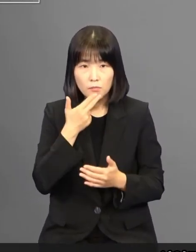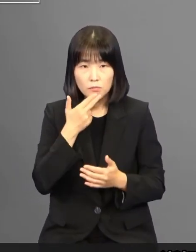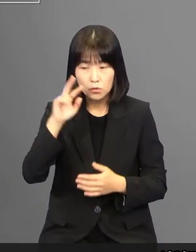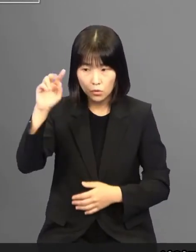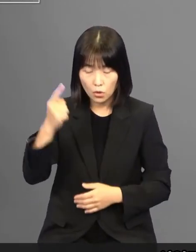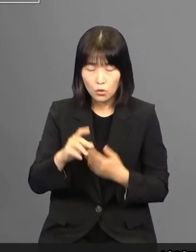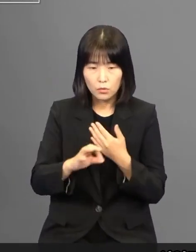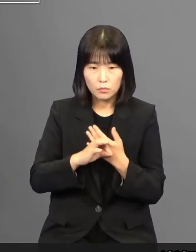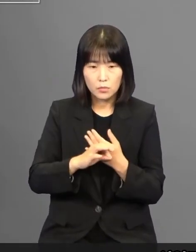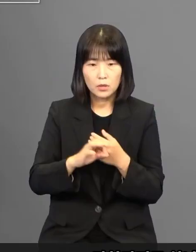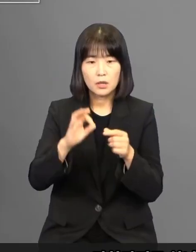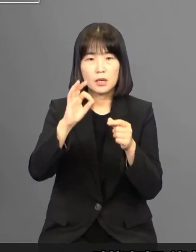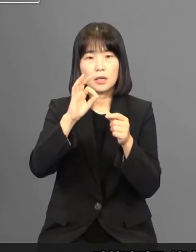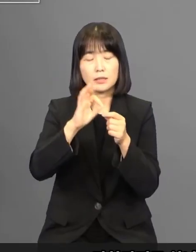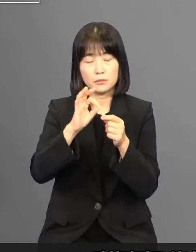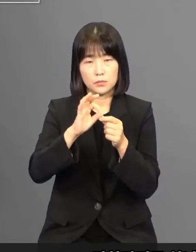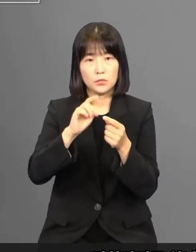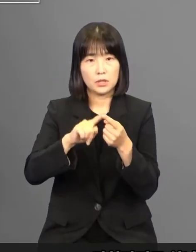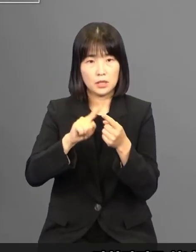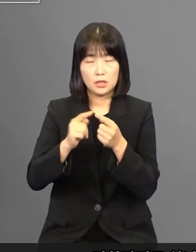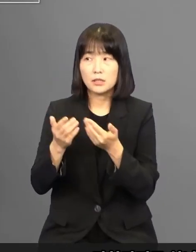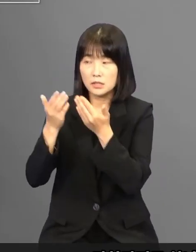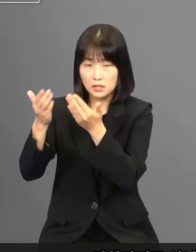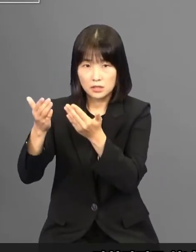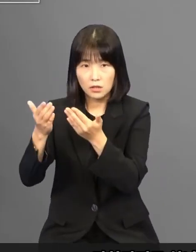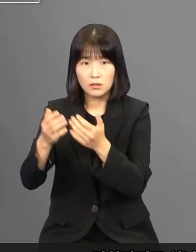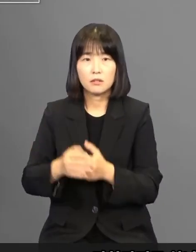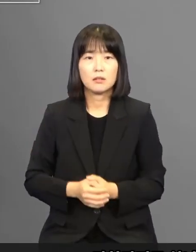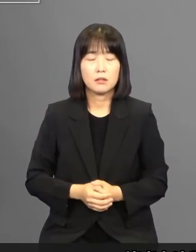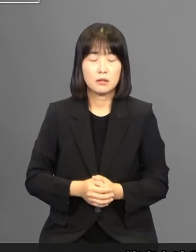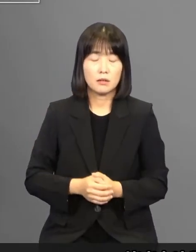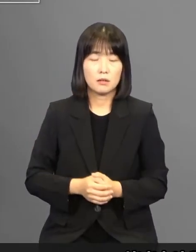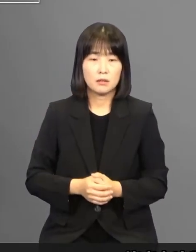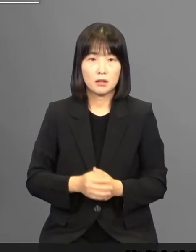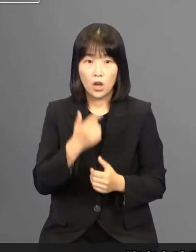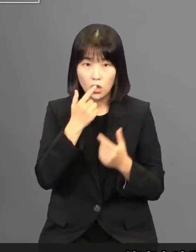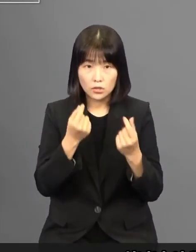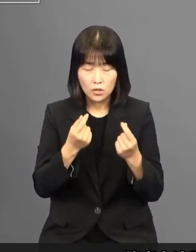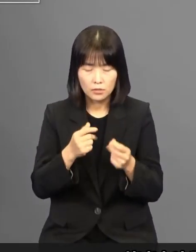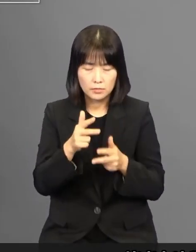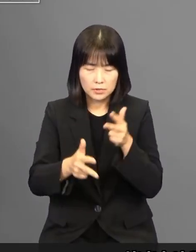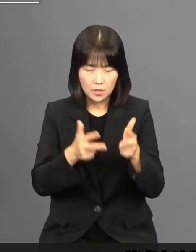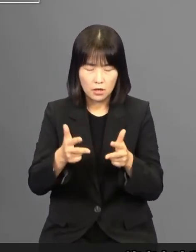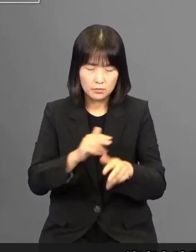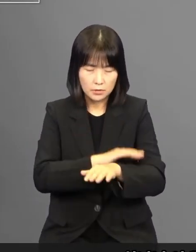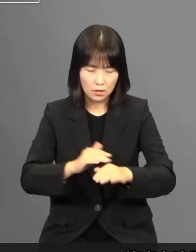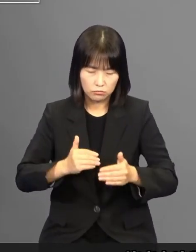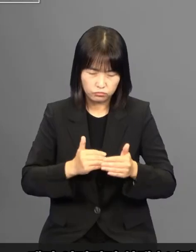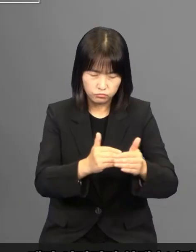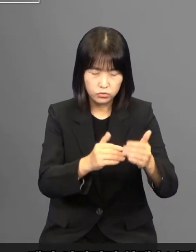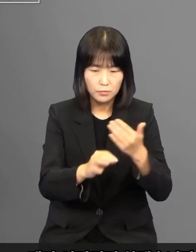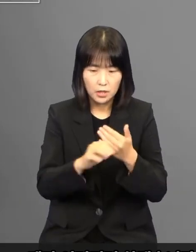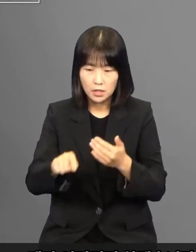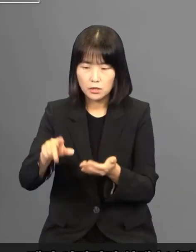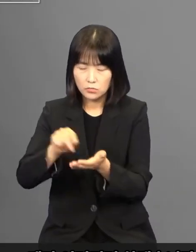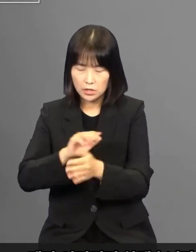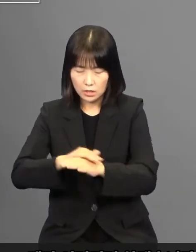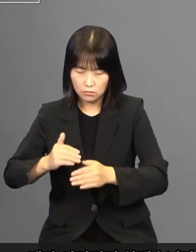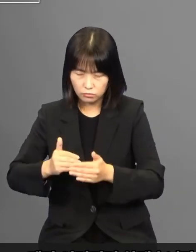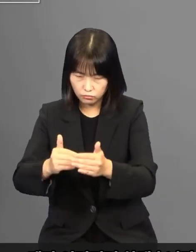언약을 합니다. 마찬가지로 하나님, 제가 이 사업이 잘 되면, 하나님 이 문제가 잘 해결이 되면 제가